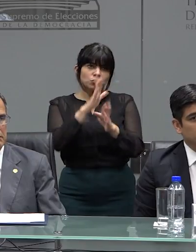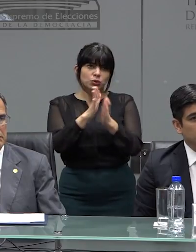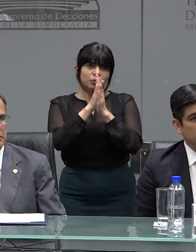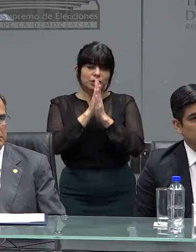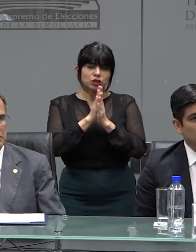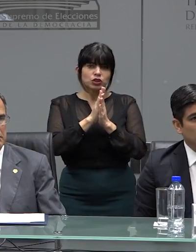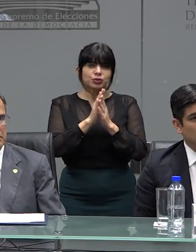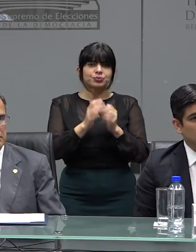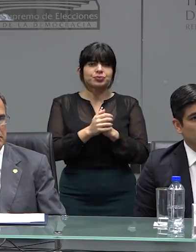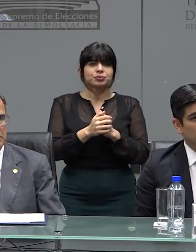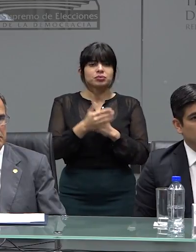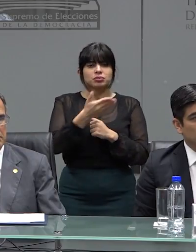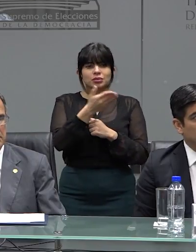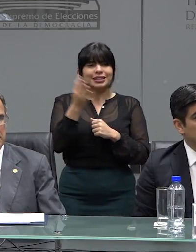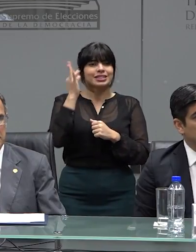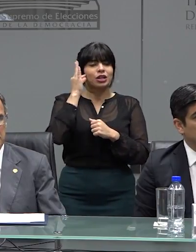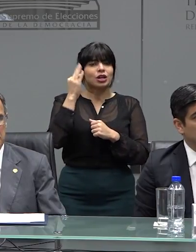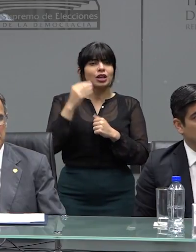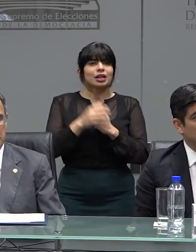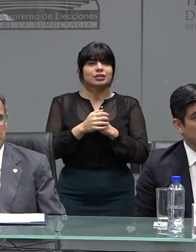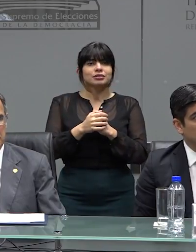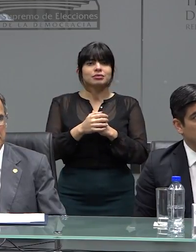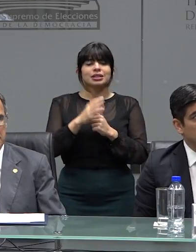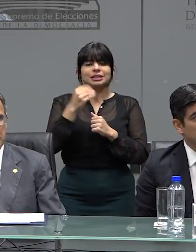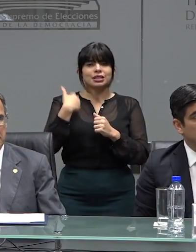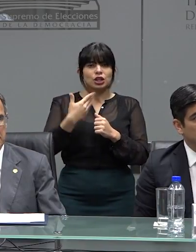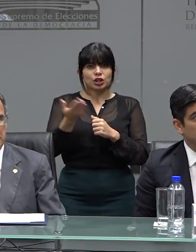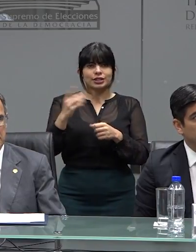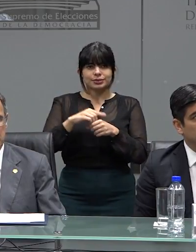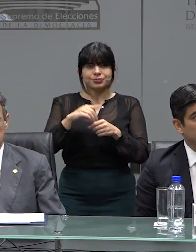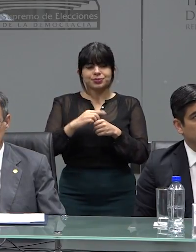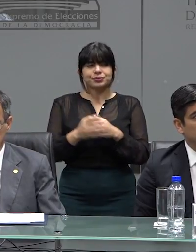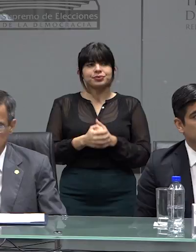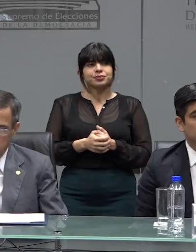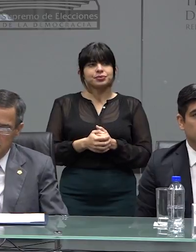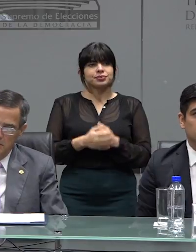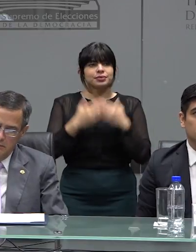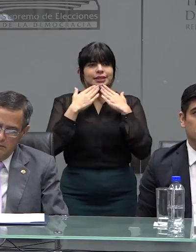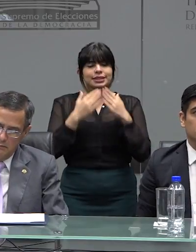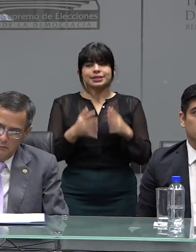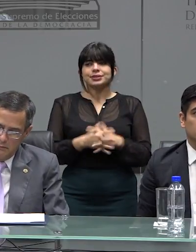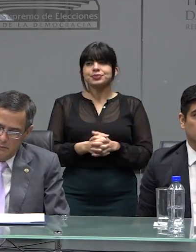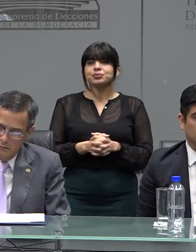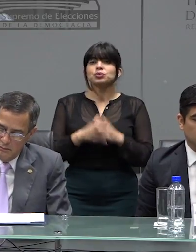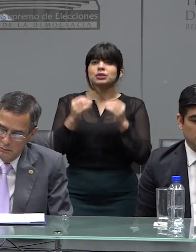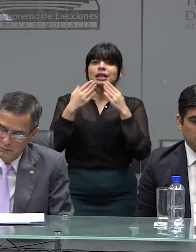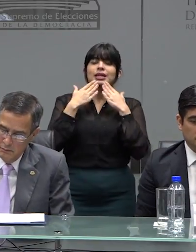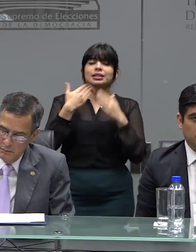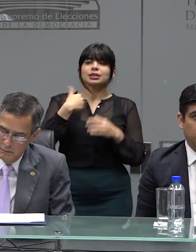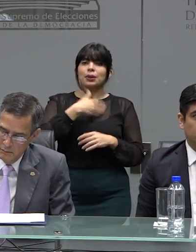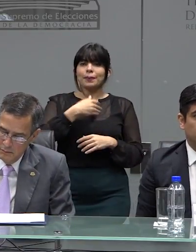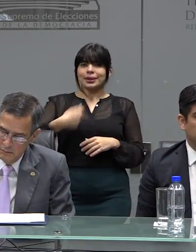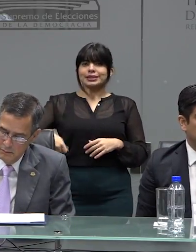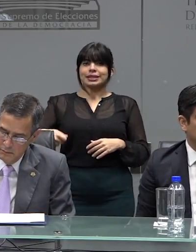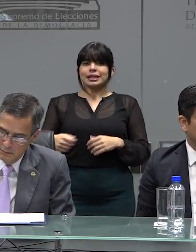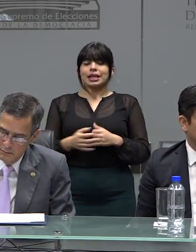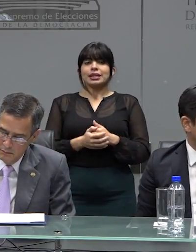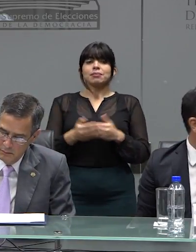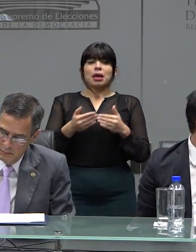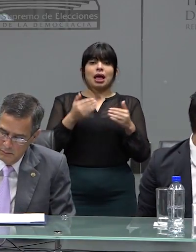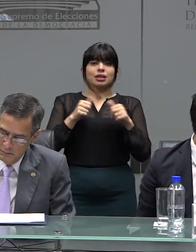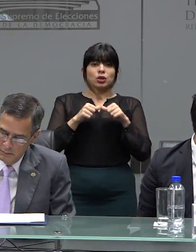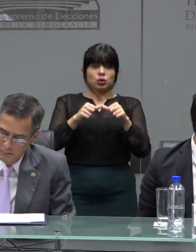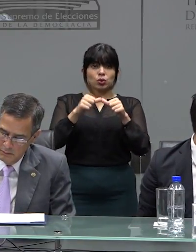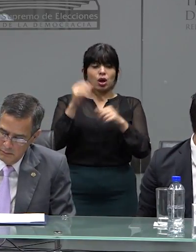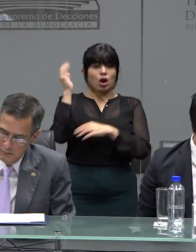petición a las señoras congresistas y a los señores congresistas. Muchas gracias, señor presidente. Antes de